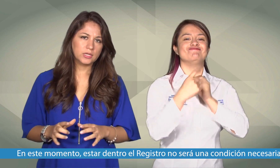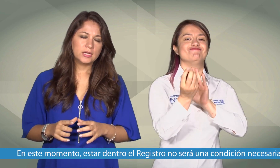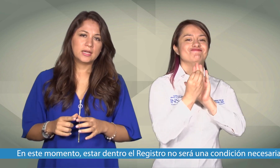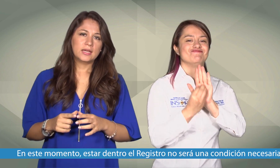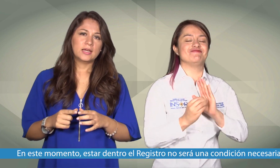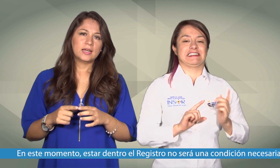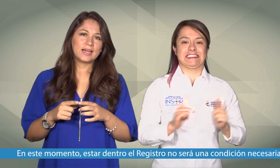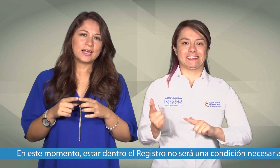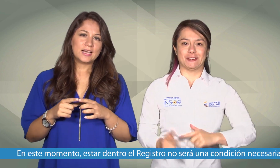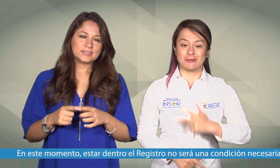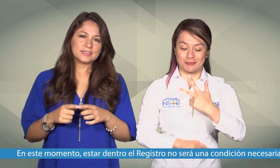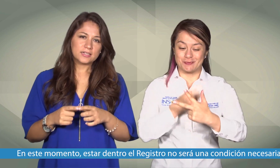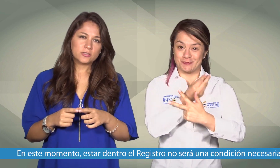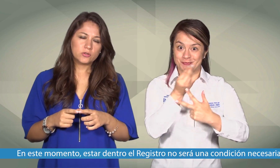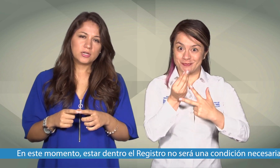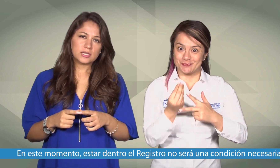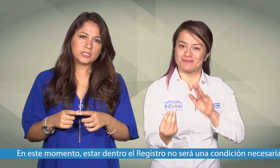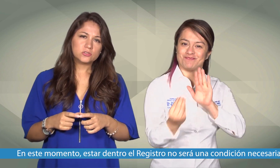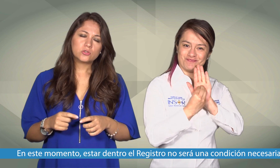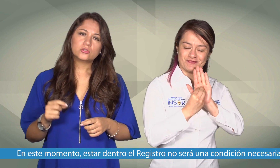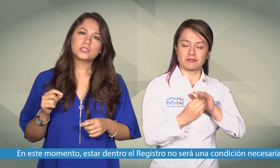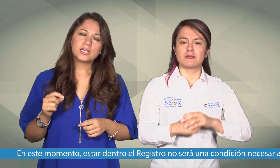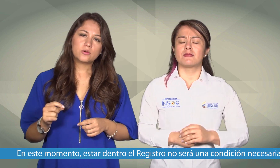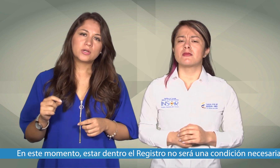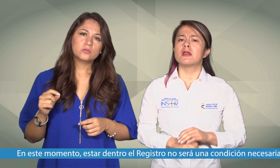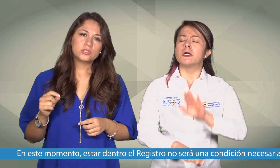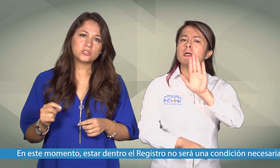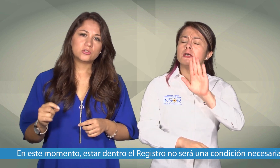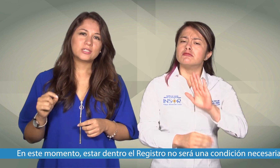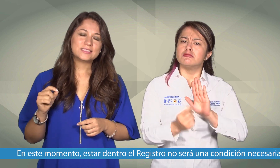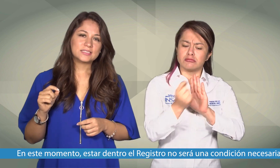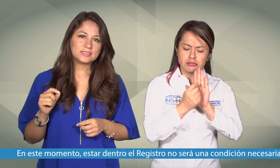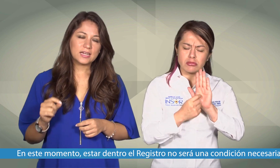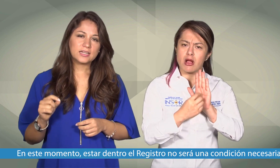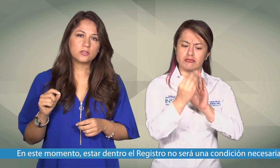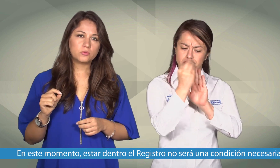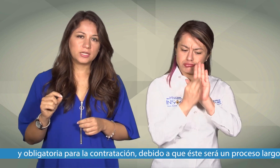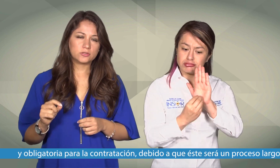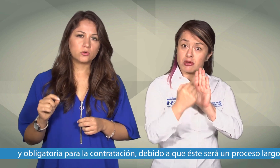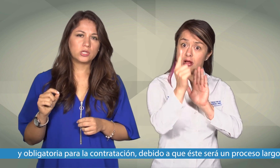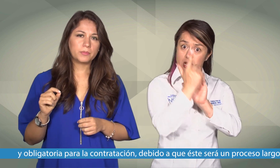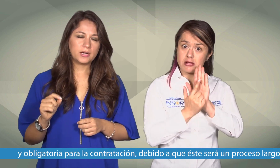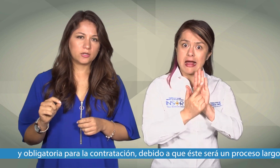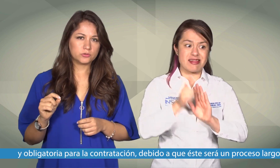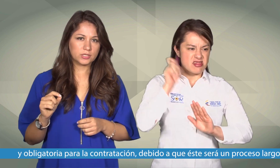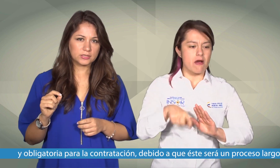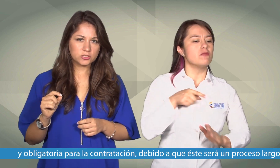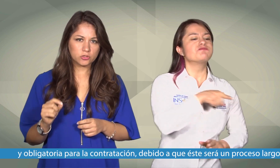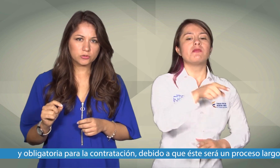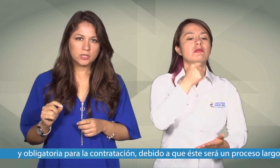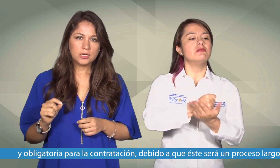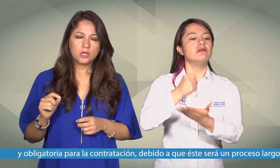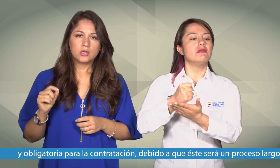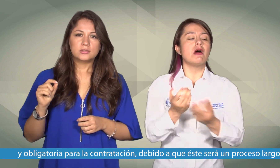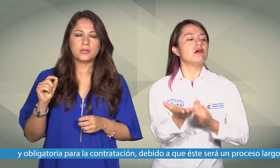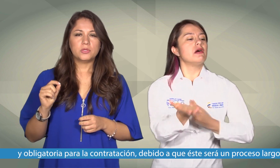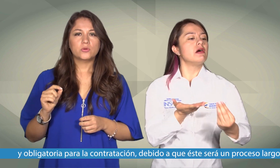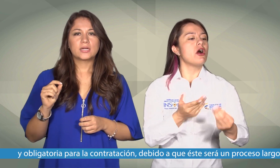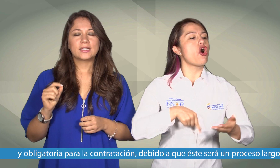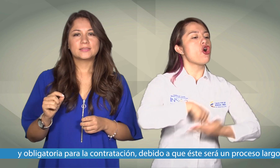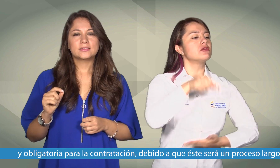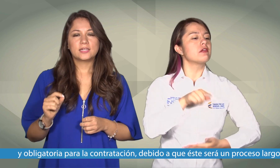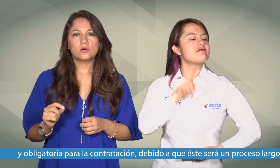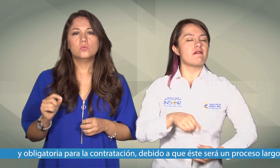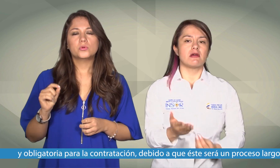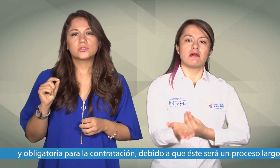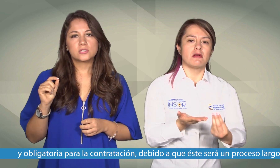momento, estar dentro del registro no será una condición necesaria y obligatoria para la contratación debido